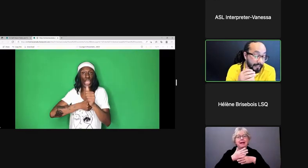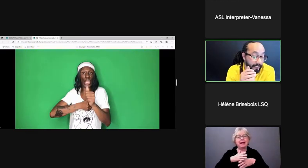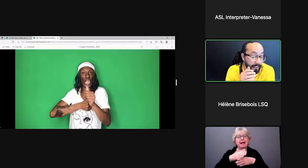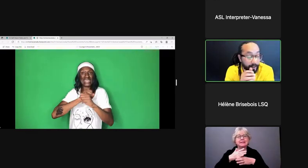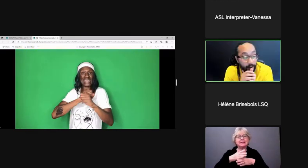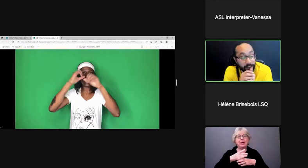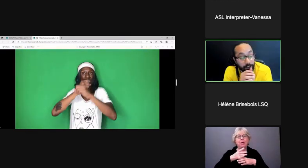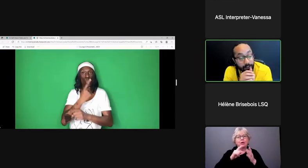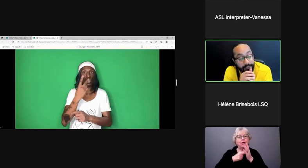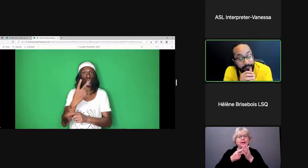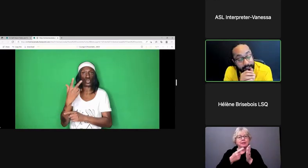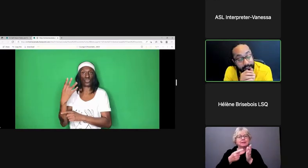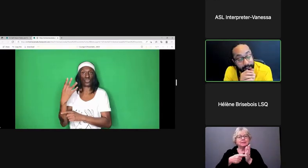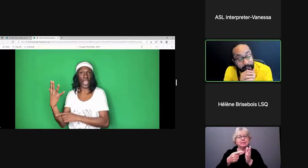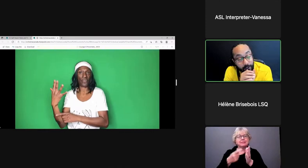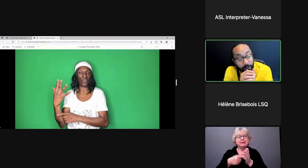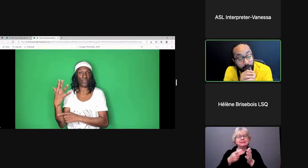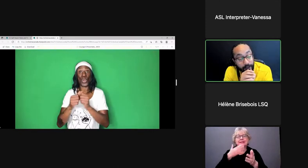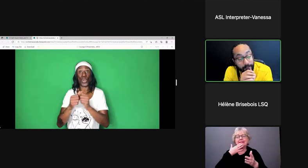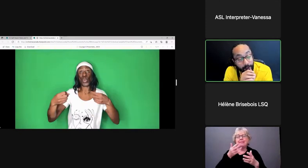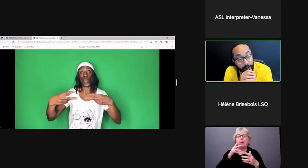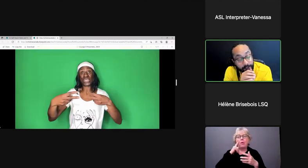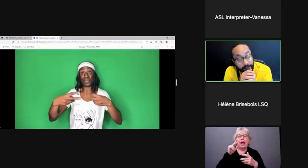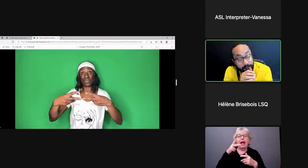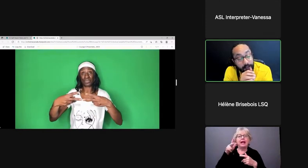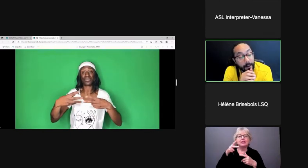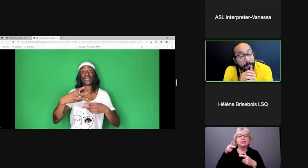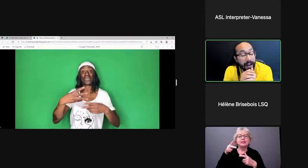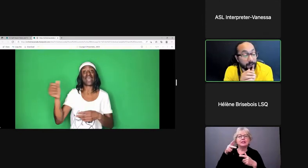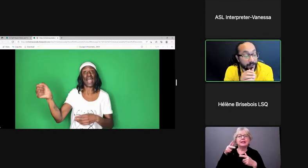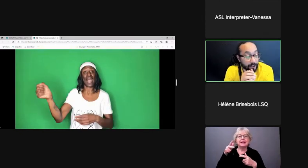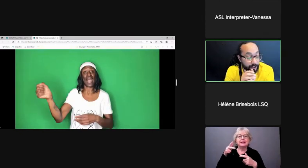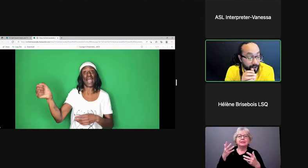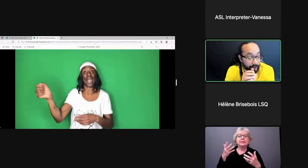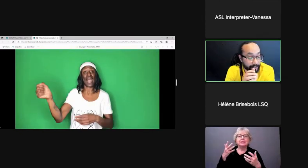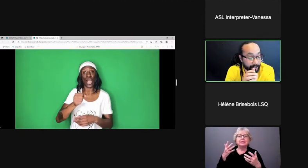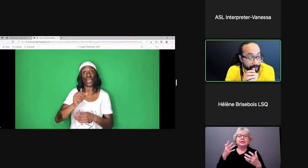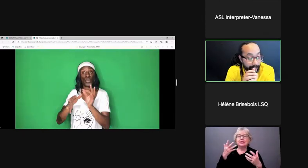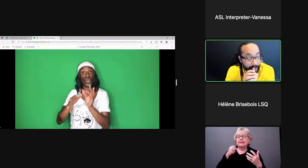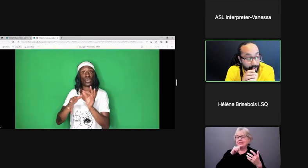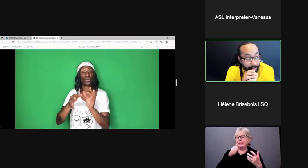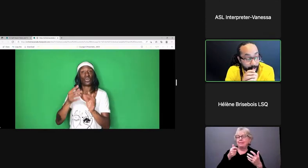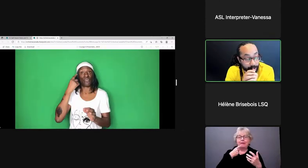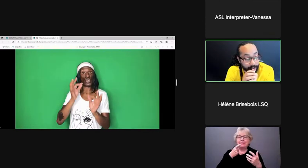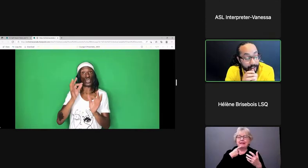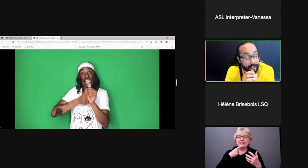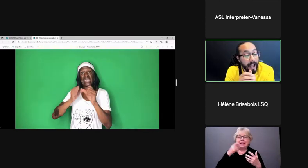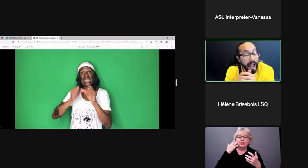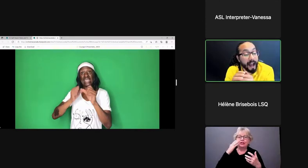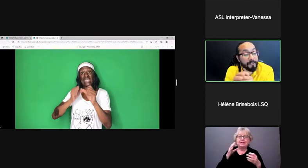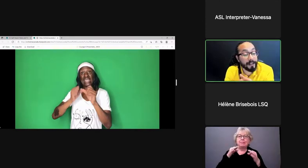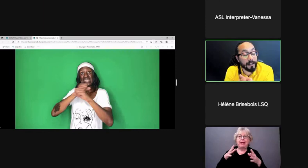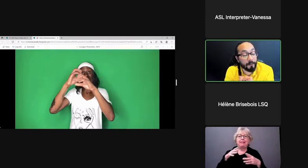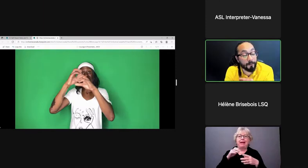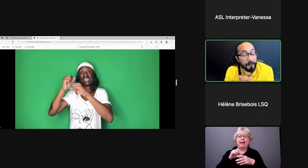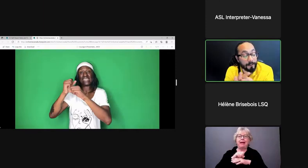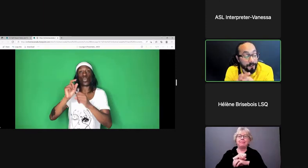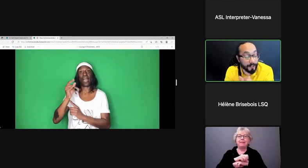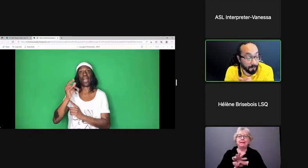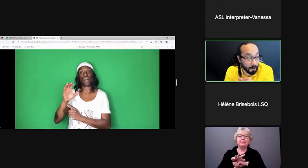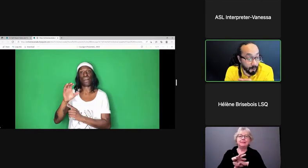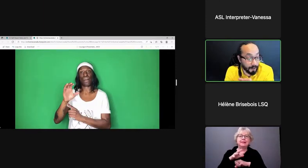de les enregistrer. Je sais que ce n'était certainement pas facile à faire pendant la pandémie, puisque nous n'étions